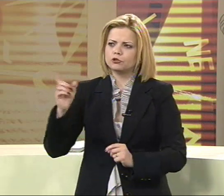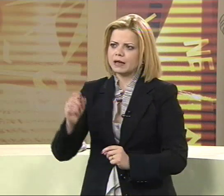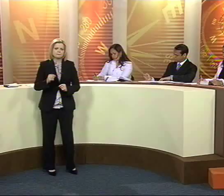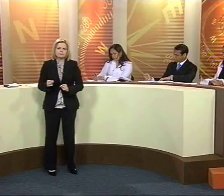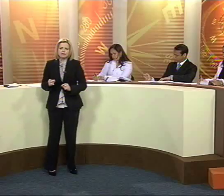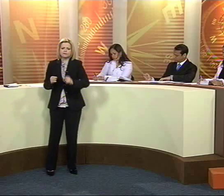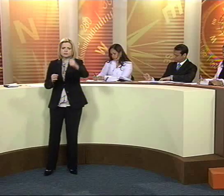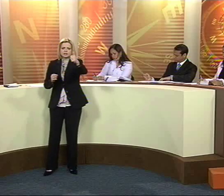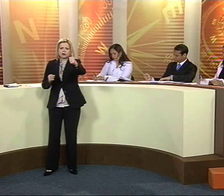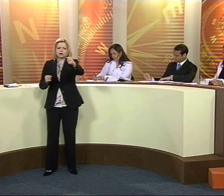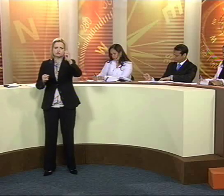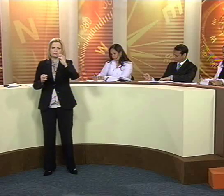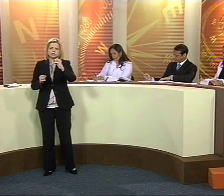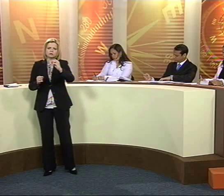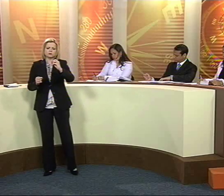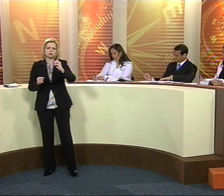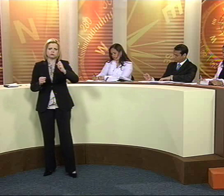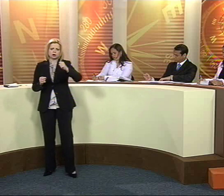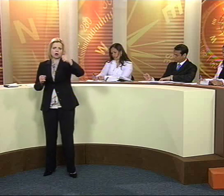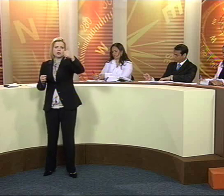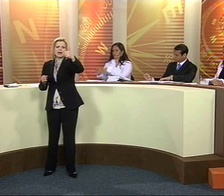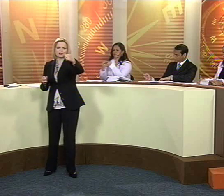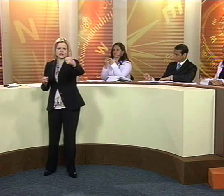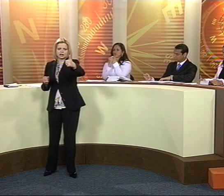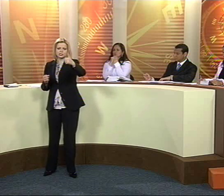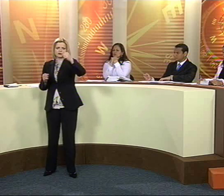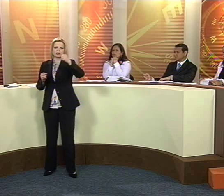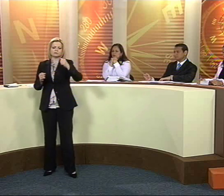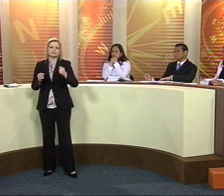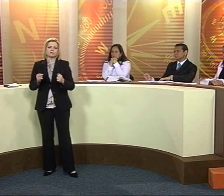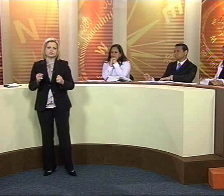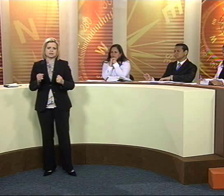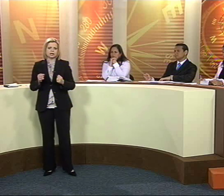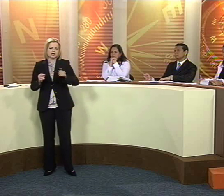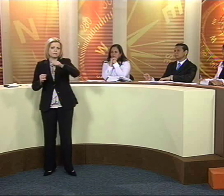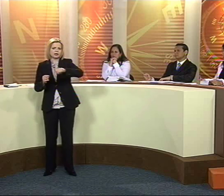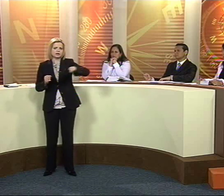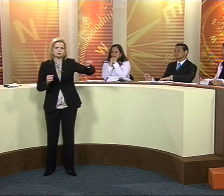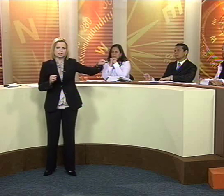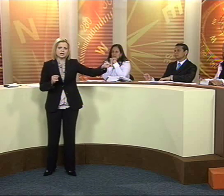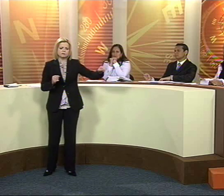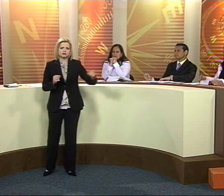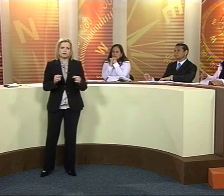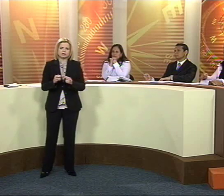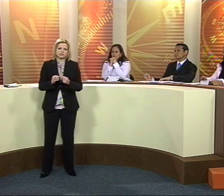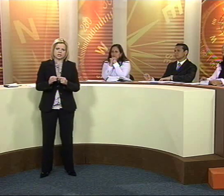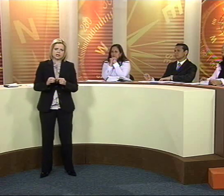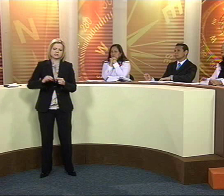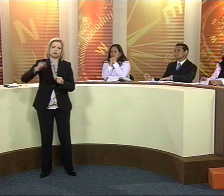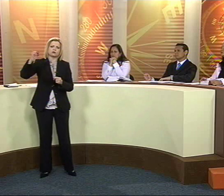bem. Vimos até agora que o domicílio da pessoa natural é onde ela reside com ânimo de permanecer. Para quem não tem ânimo de permanecer, será o lugar em